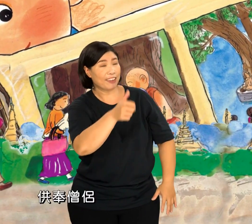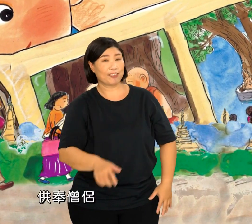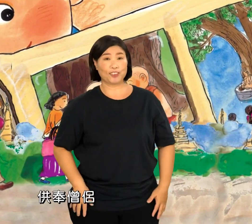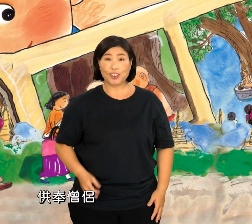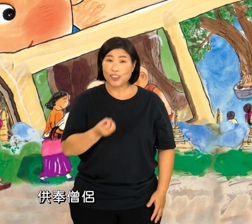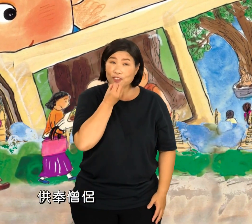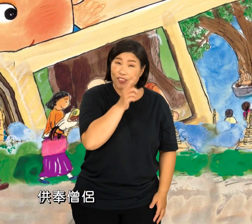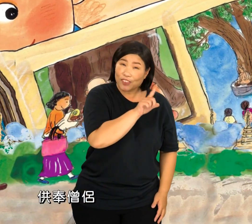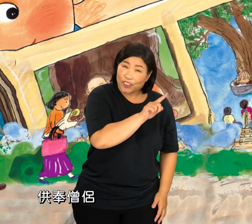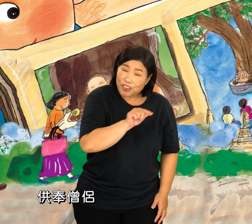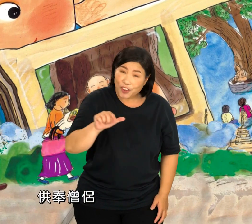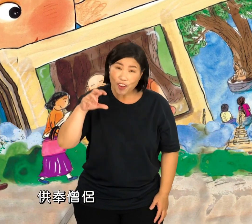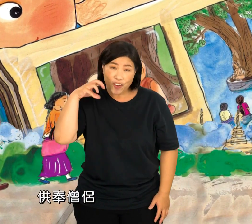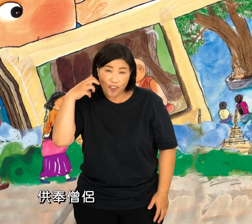供奉僧侣。